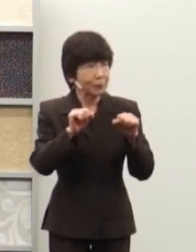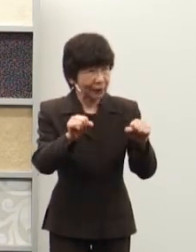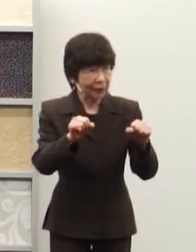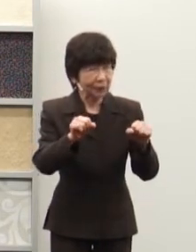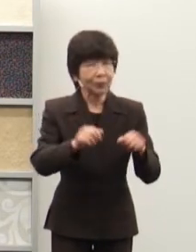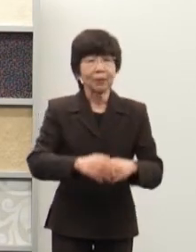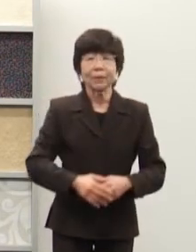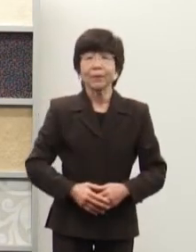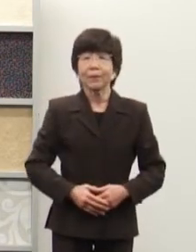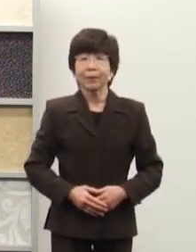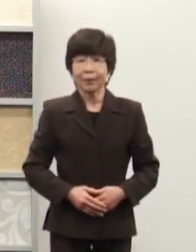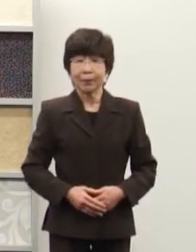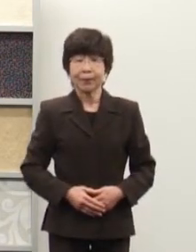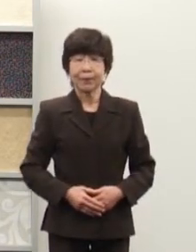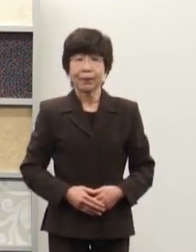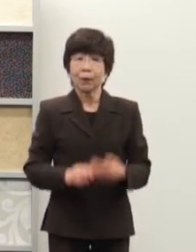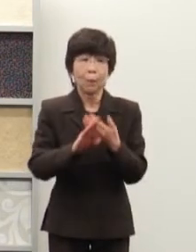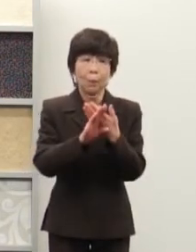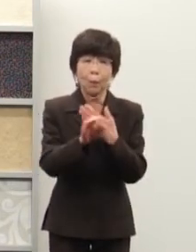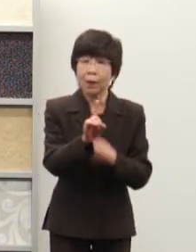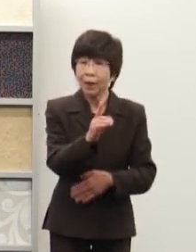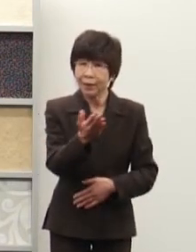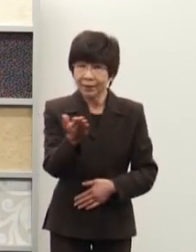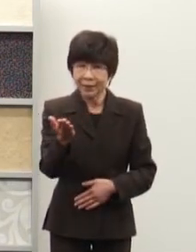しょうか。はい、他はいかがでしょうか。